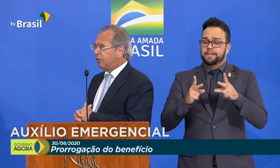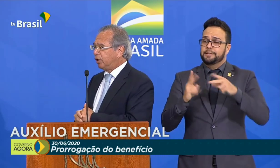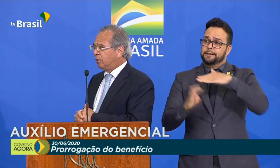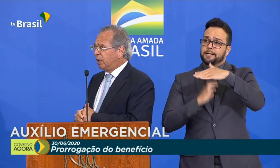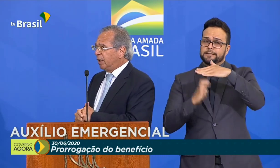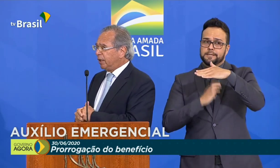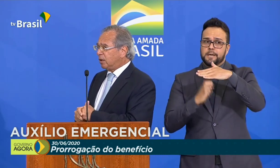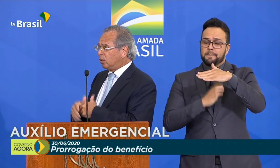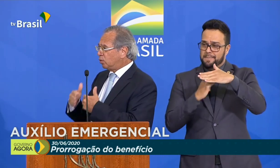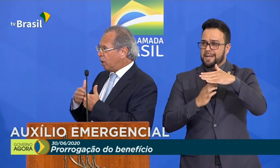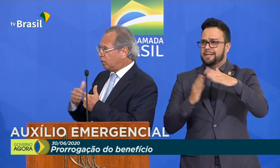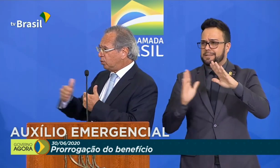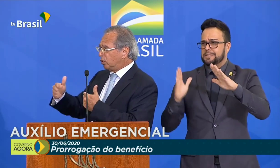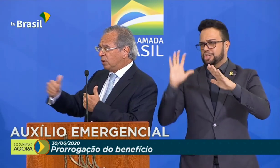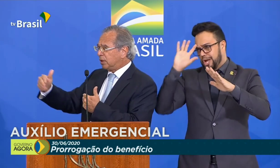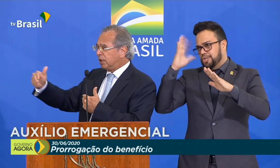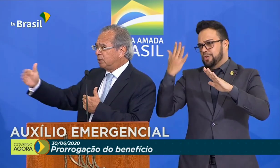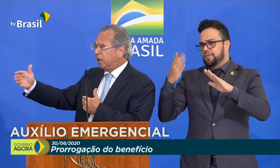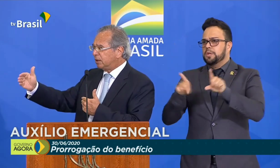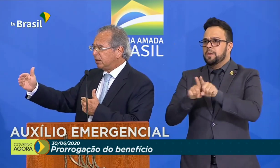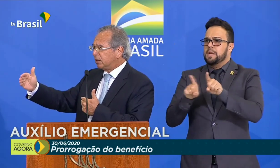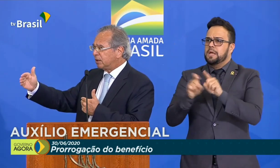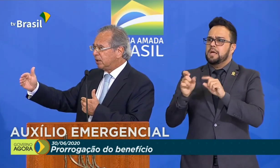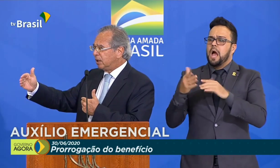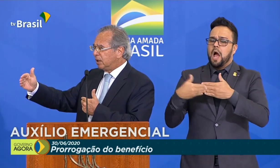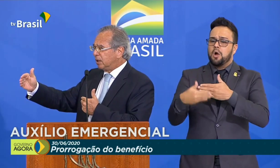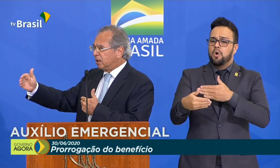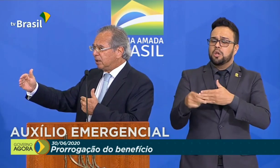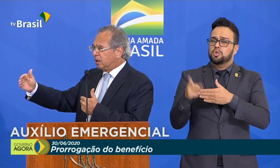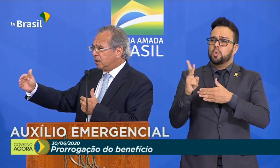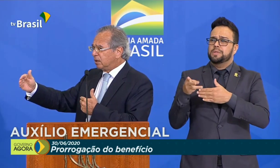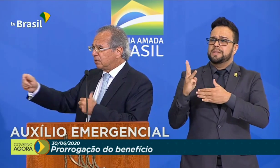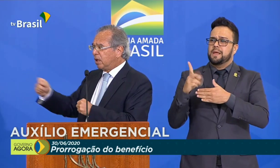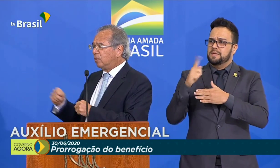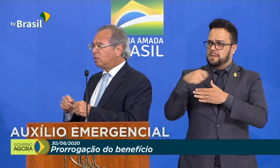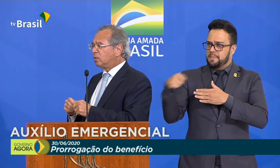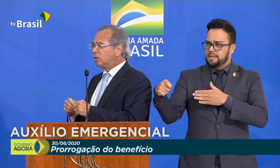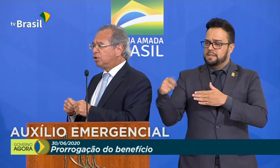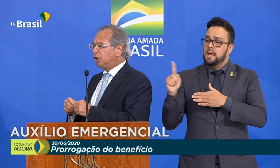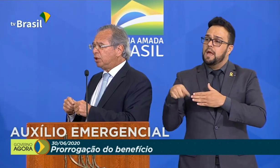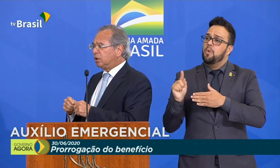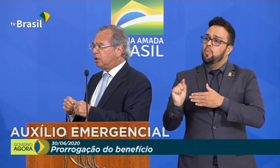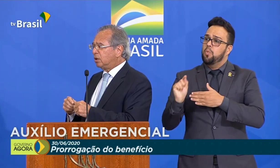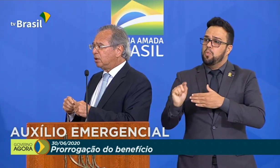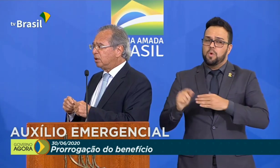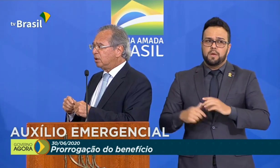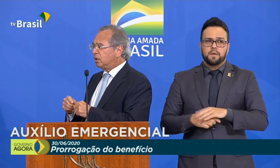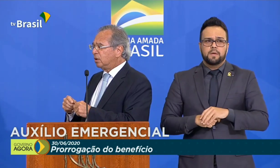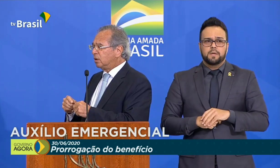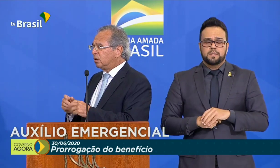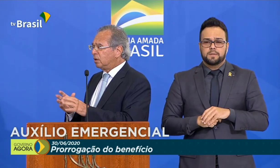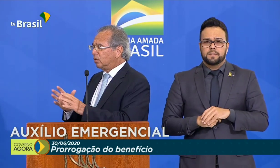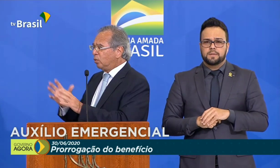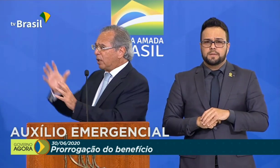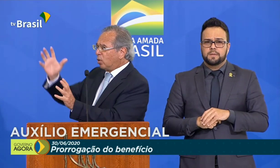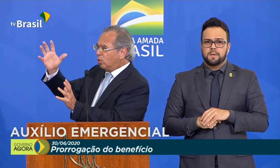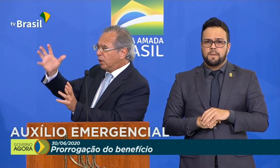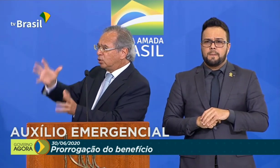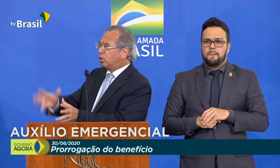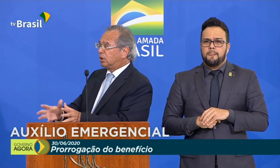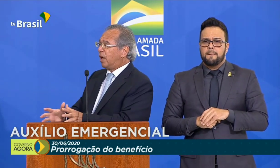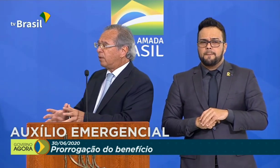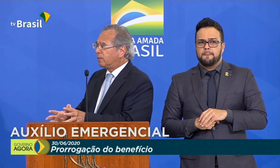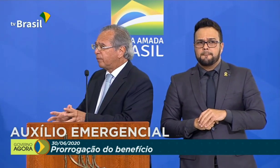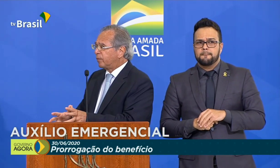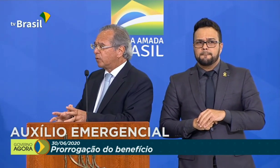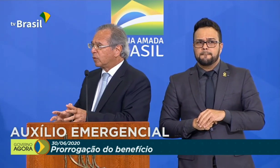território está definido. Então, os próximos 2, 3 meses são de uma coluna